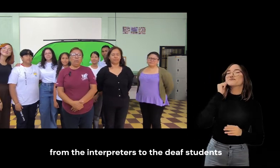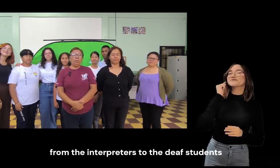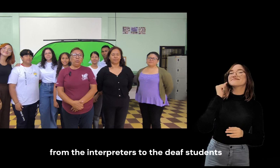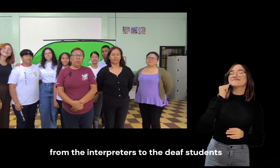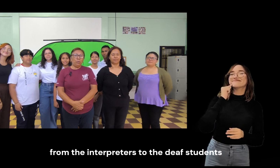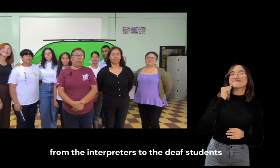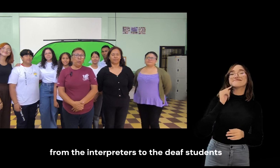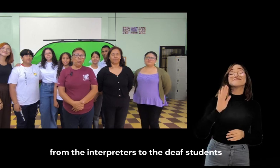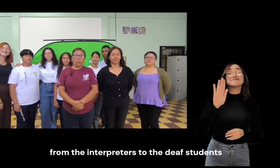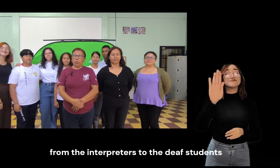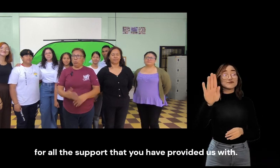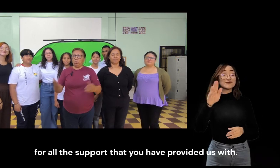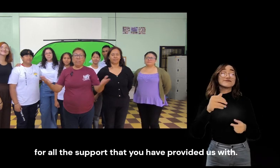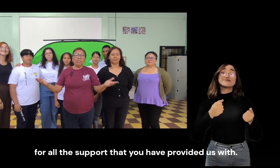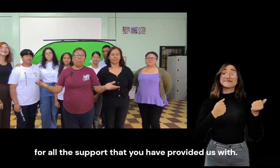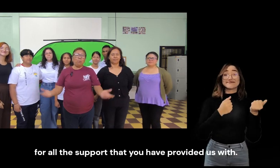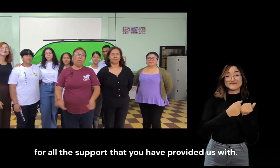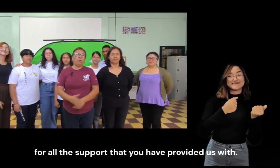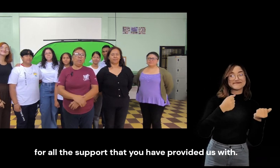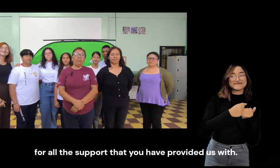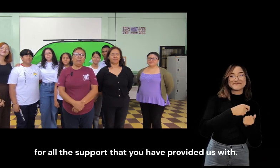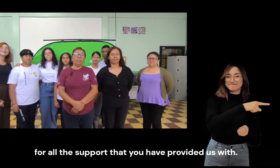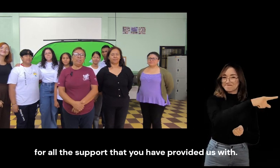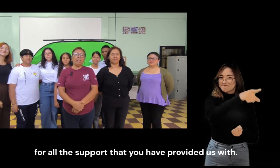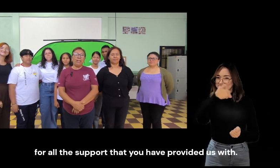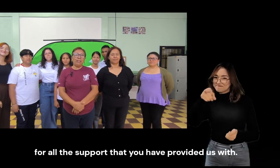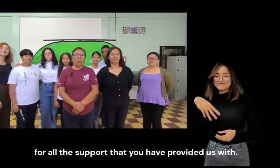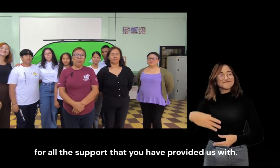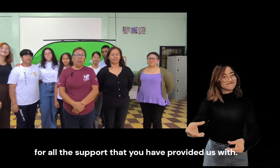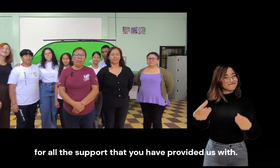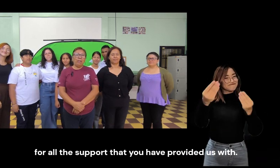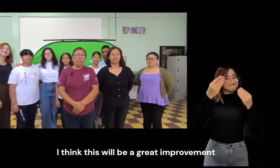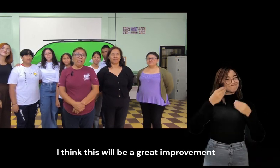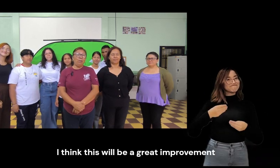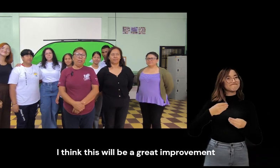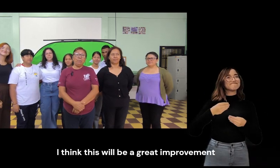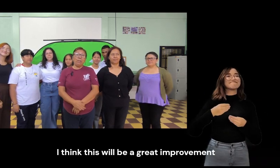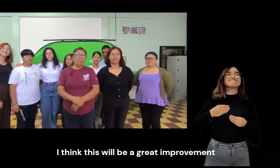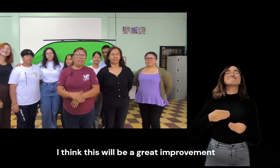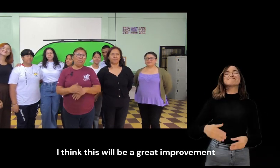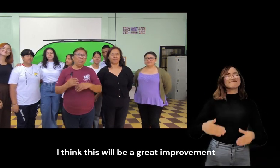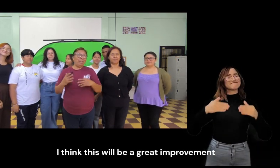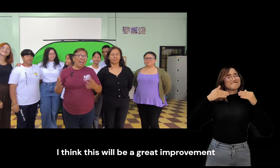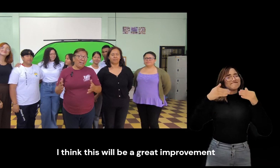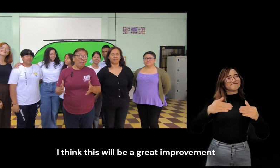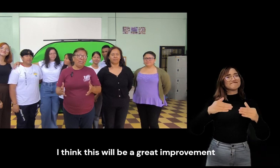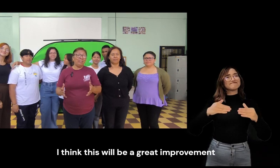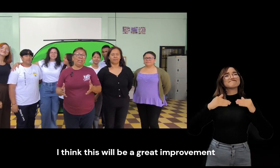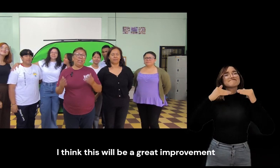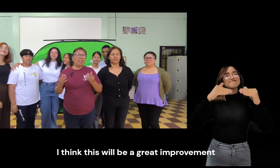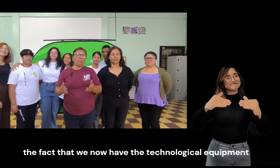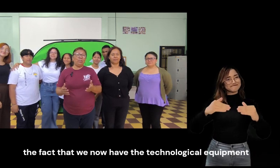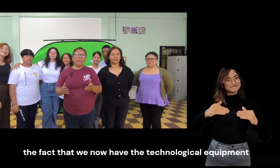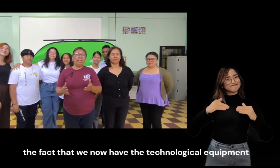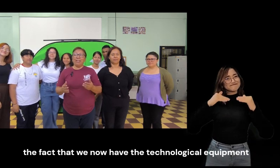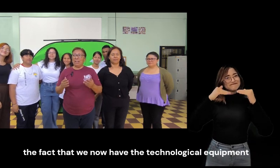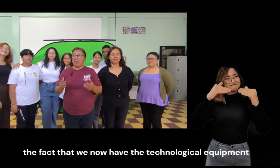alumnos sordos, por todo este apoyo que nos están dando. Creo que va a ser un gran avance el hecho de que